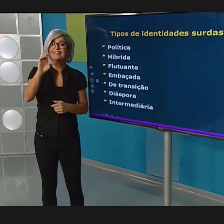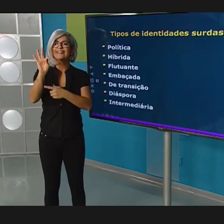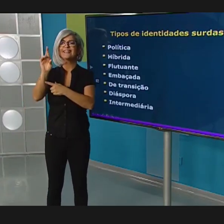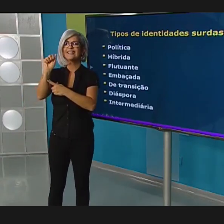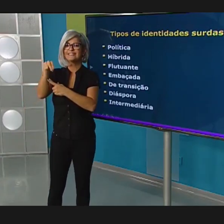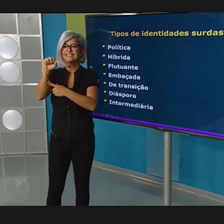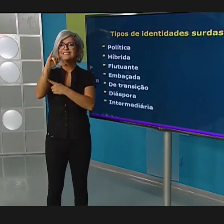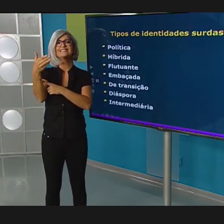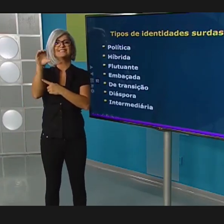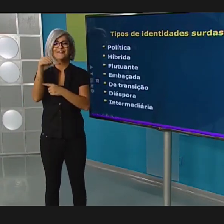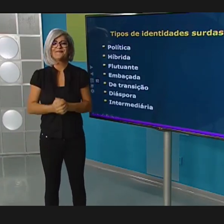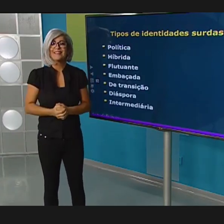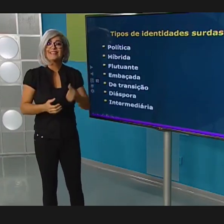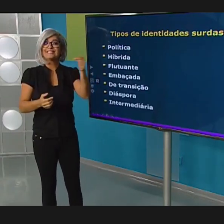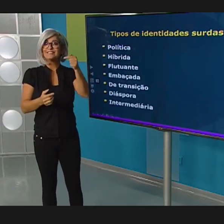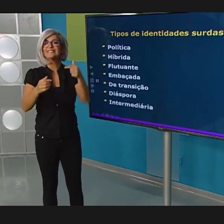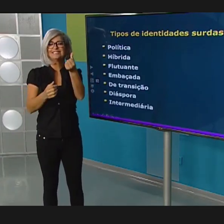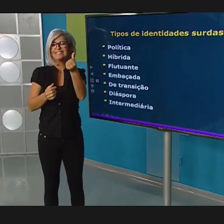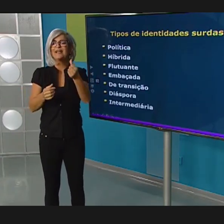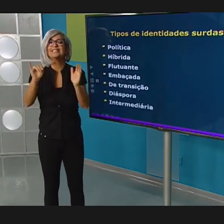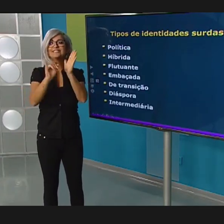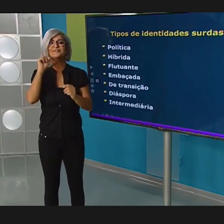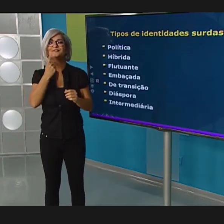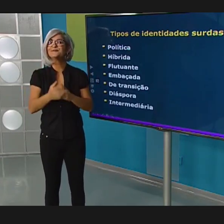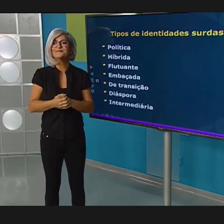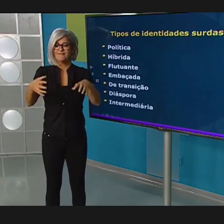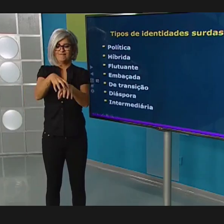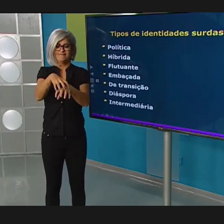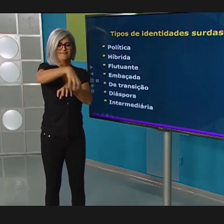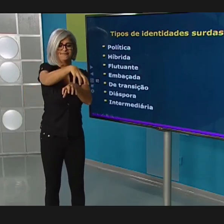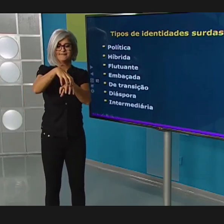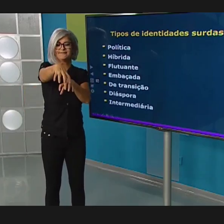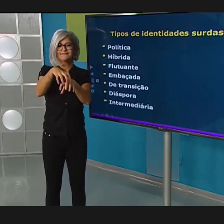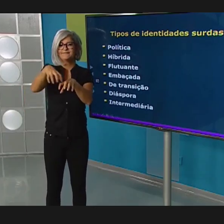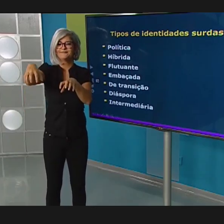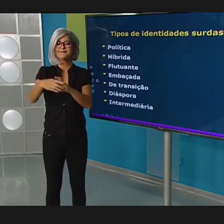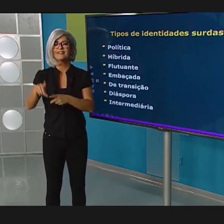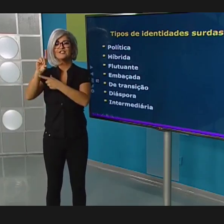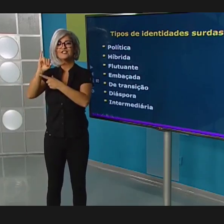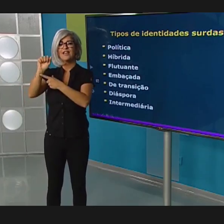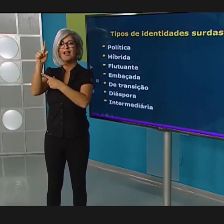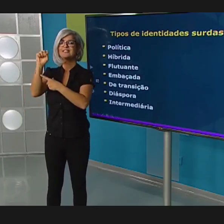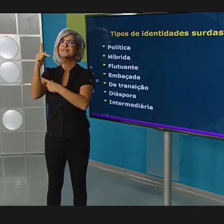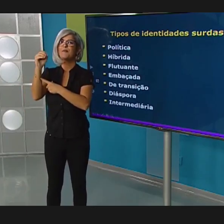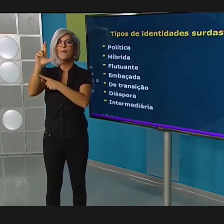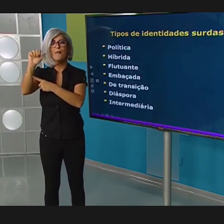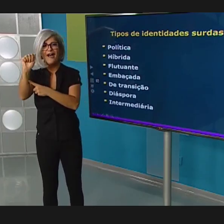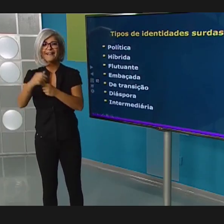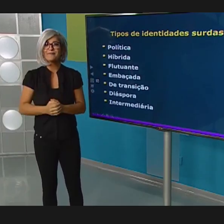transição. De transição. A sexta identidade surda é a diáspora. Esse é o sinal. Diáspora.